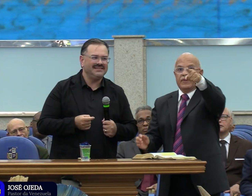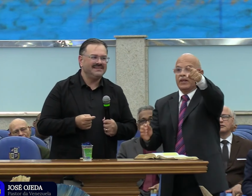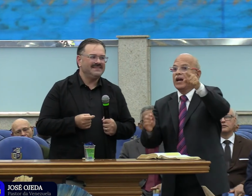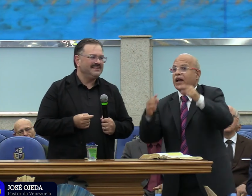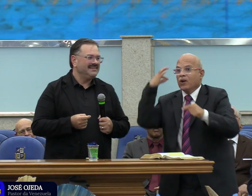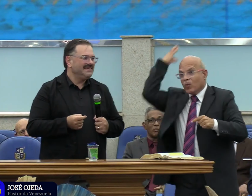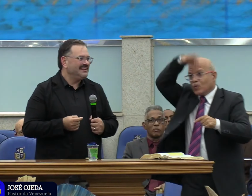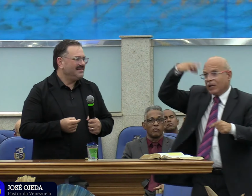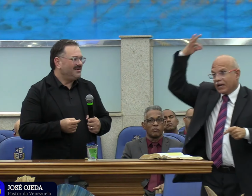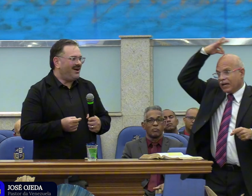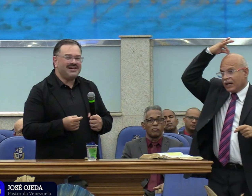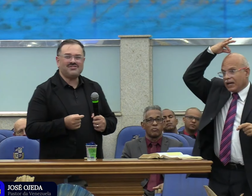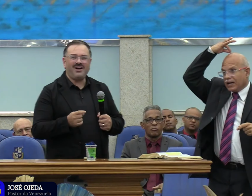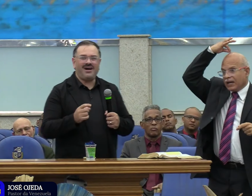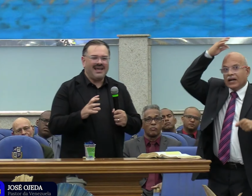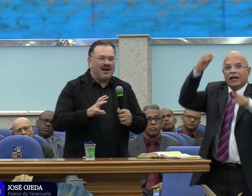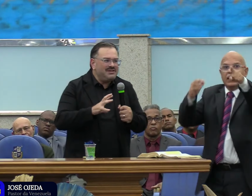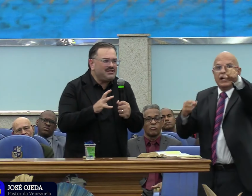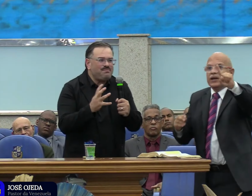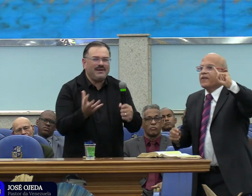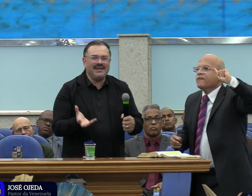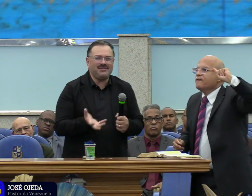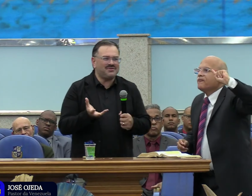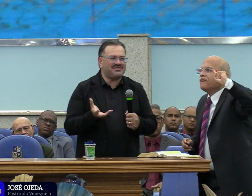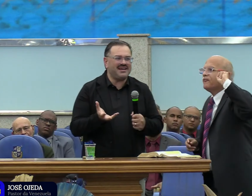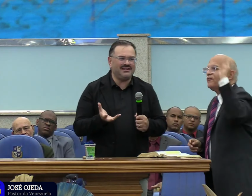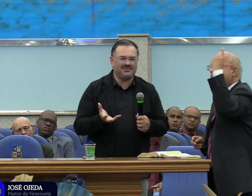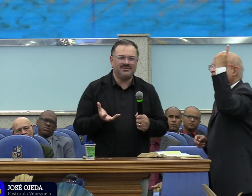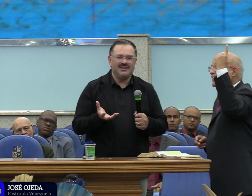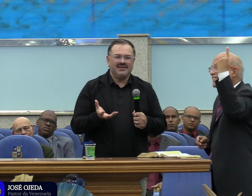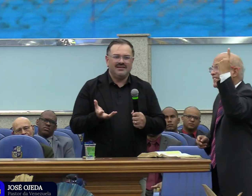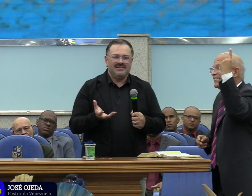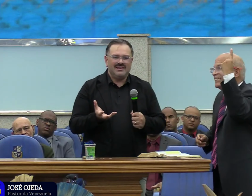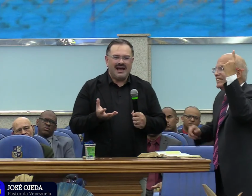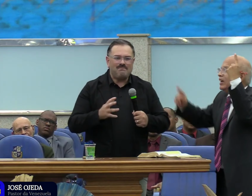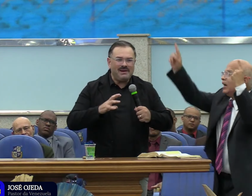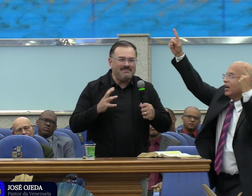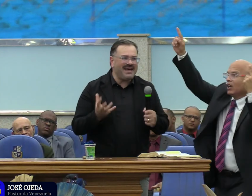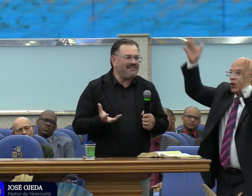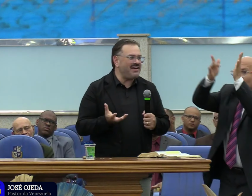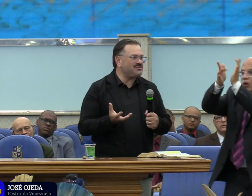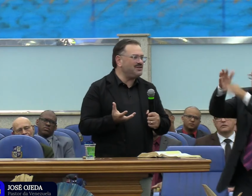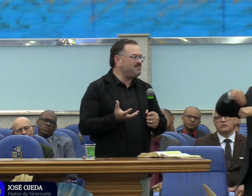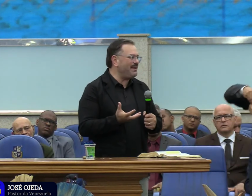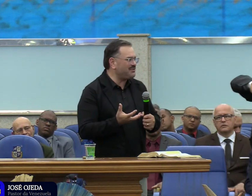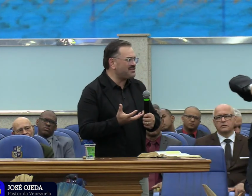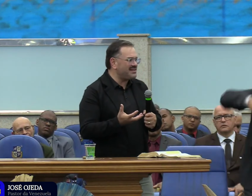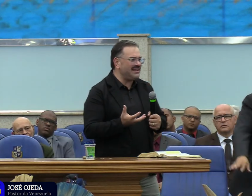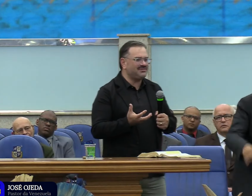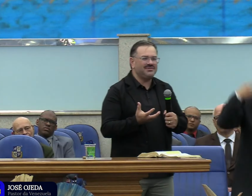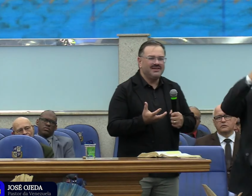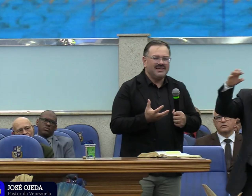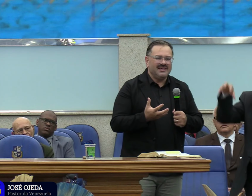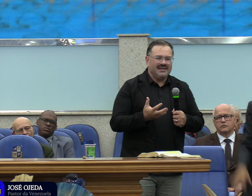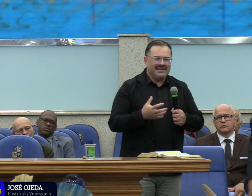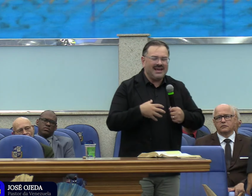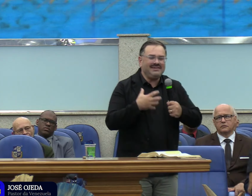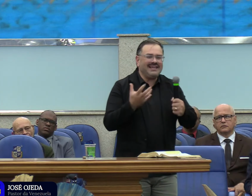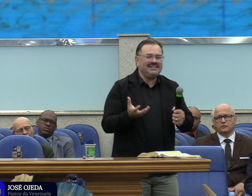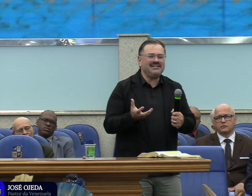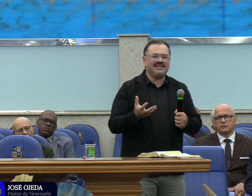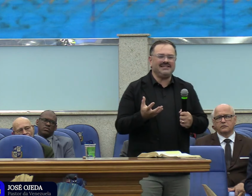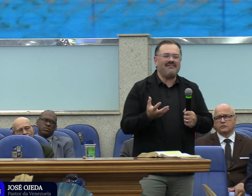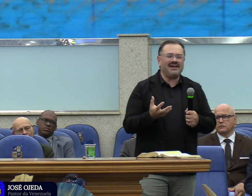slide. Olha só, é o Espírito Santo, a primeira vez que o Espírito Santo, e